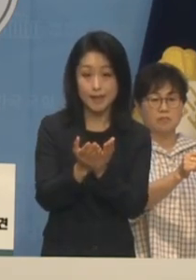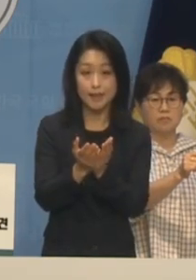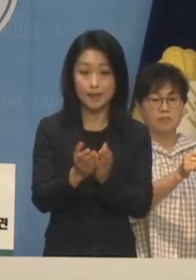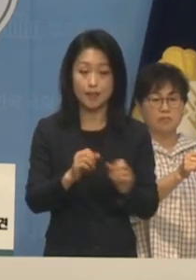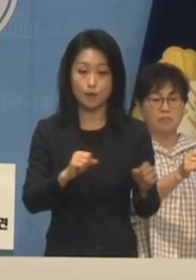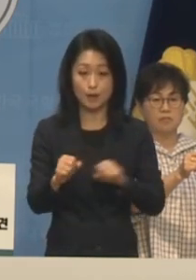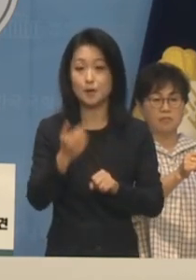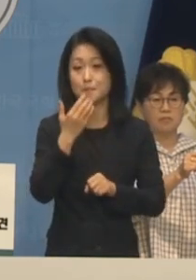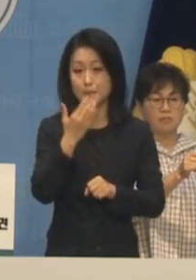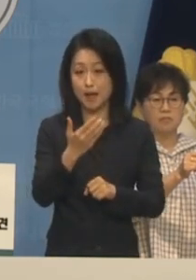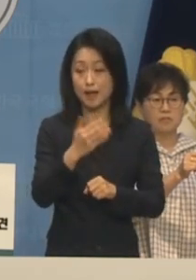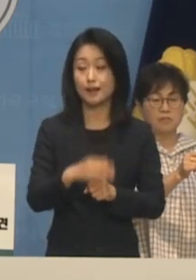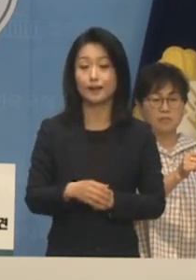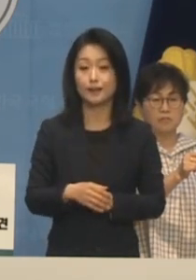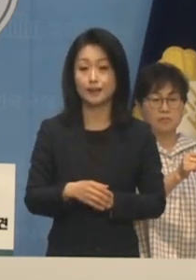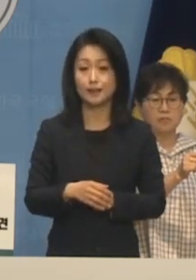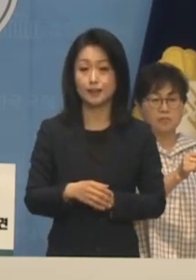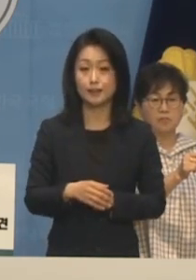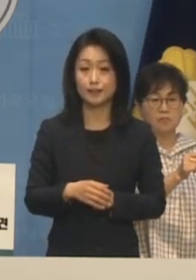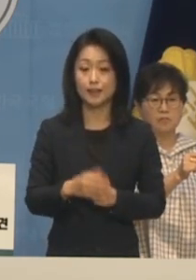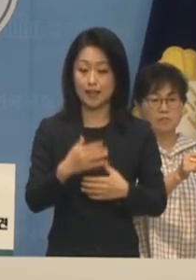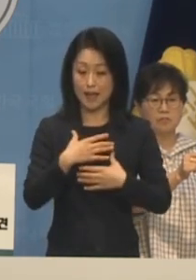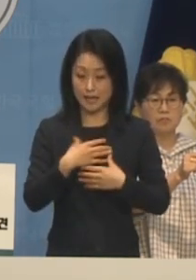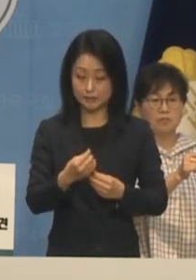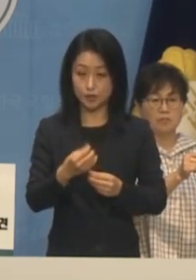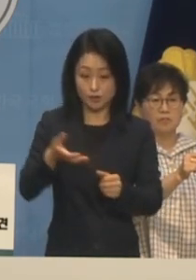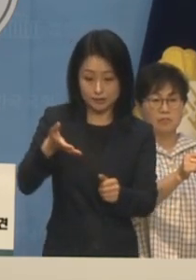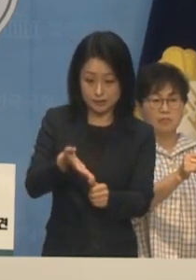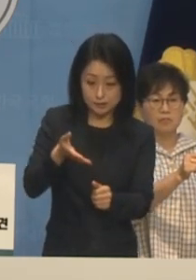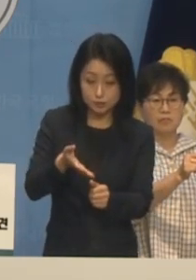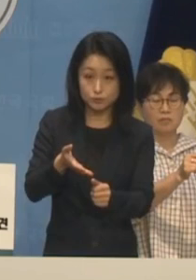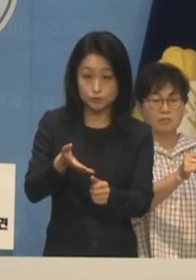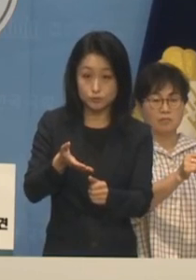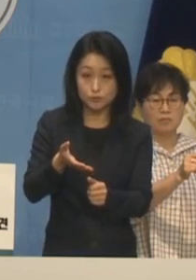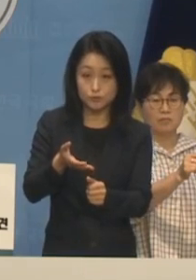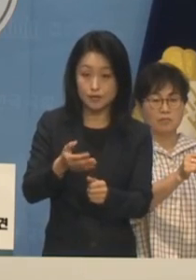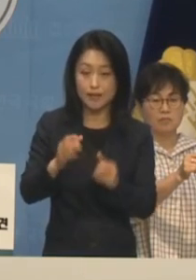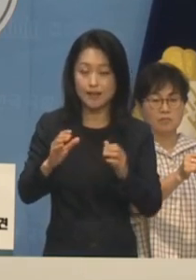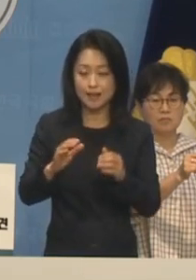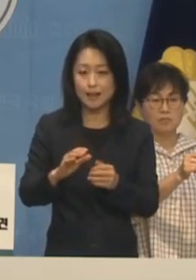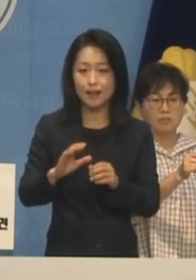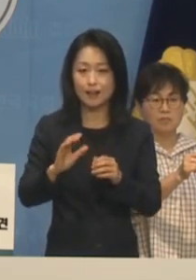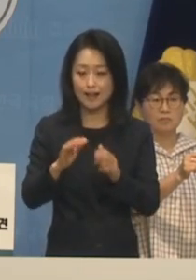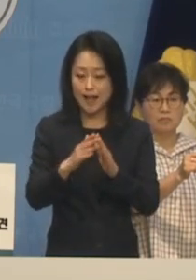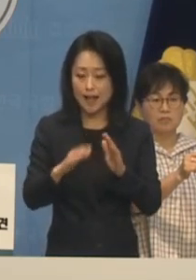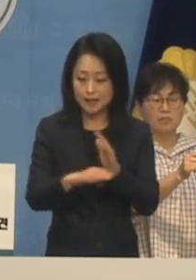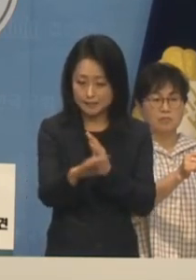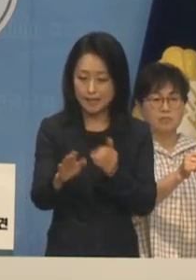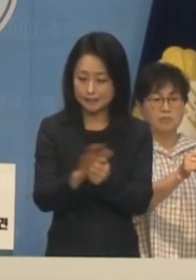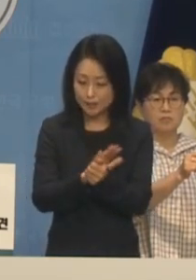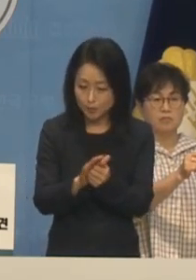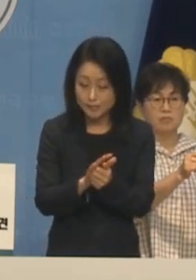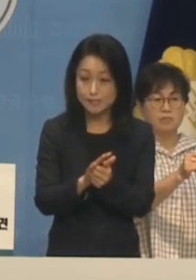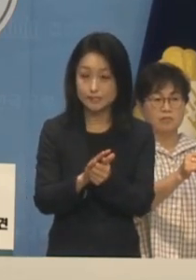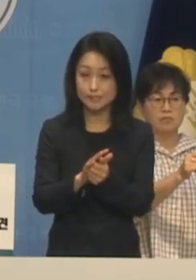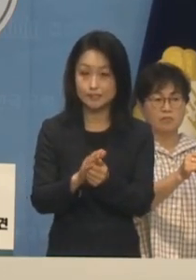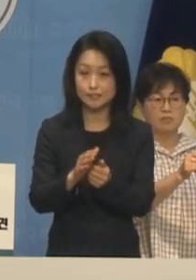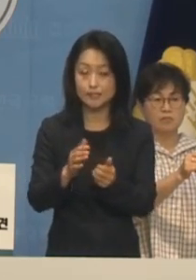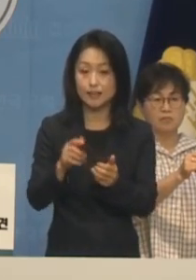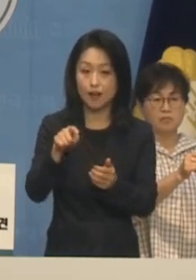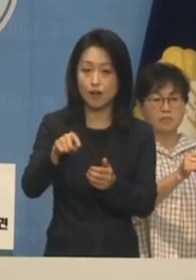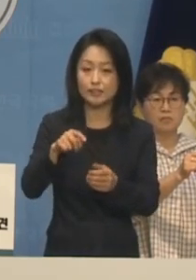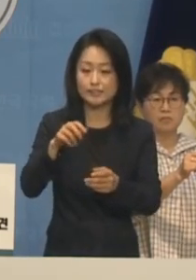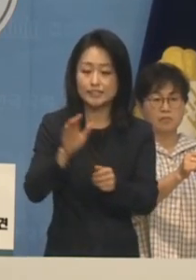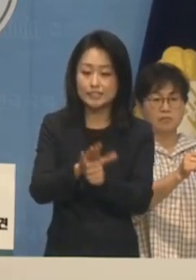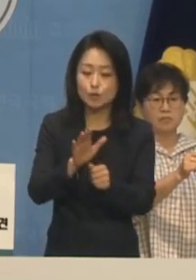기대합니다. 안정적이고 지속적인 현장 지원이 가능하도록 가사서비스 종합지원센터의 지정 운영에 대한